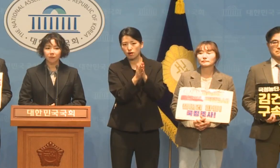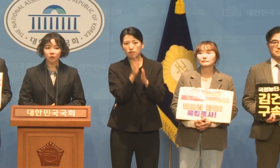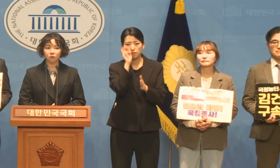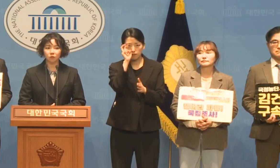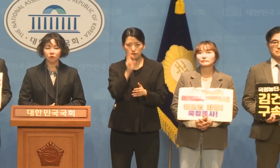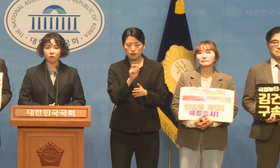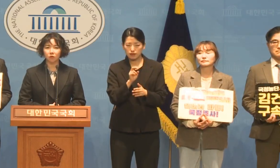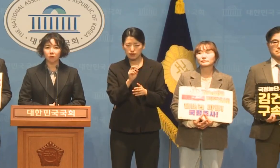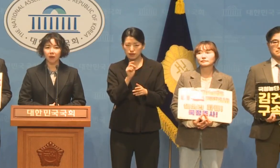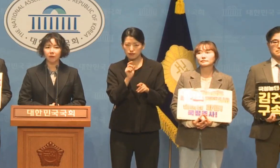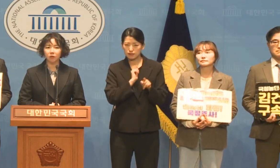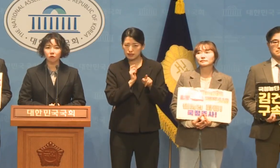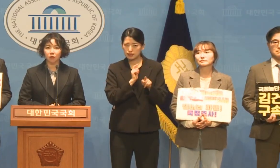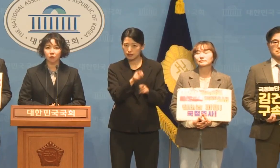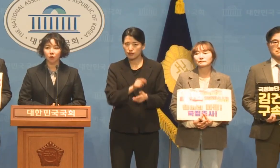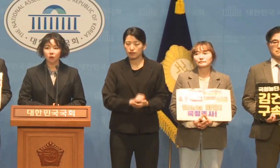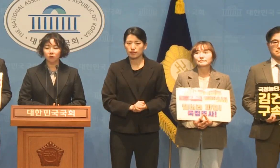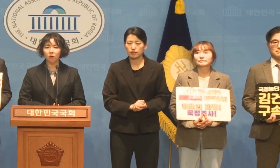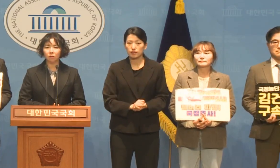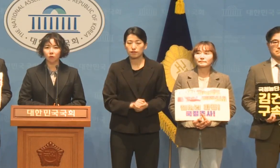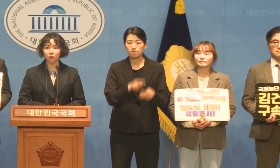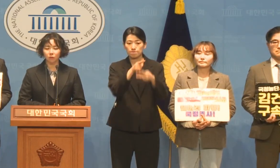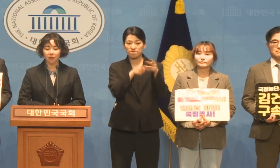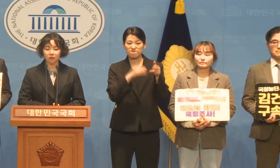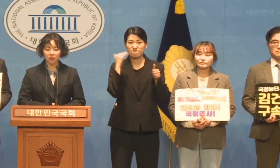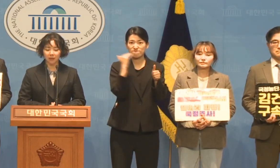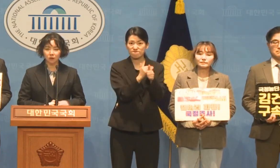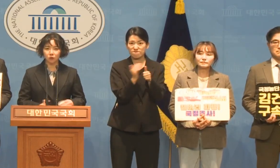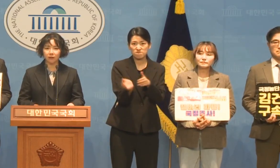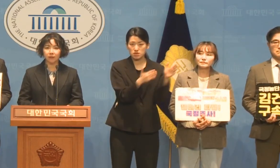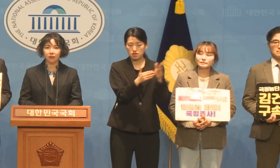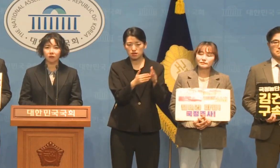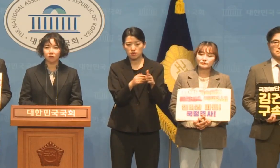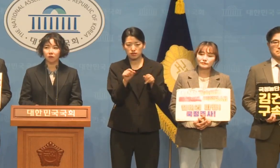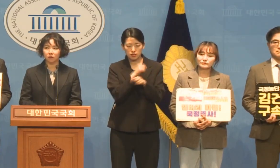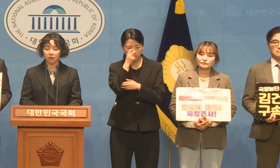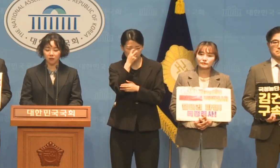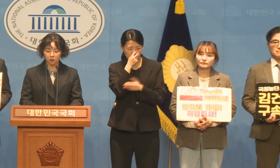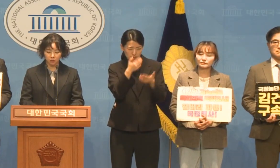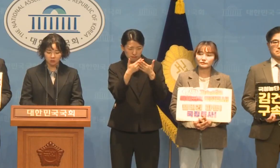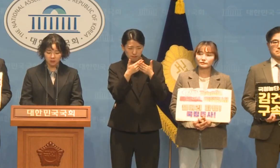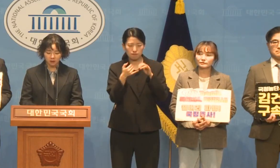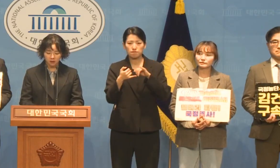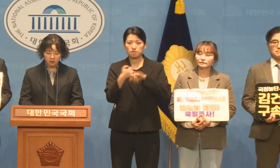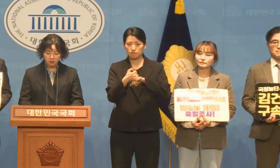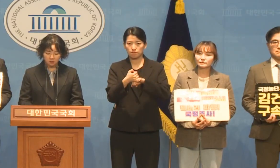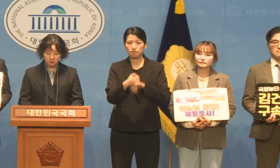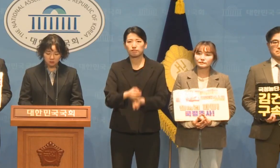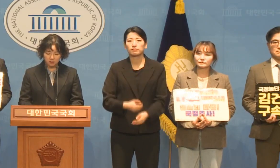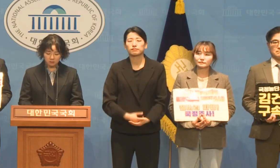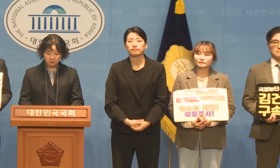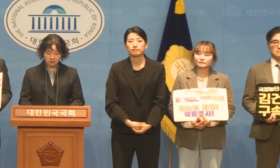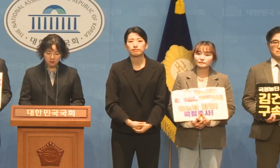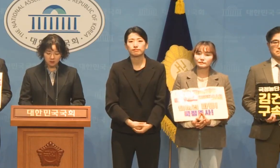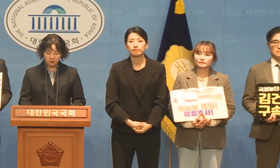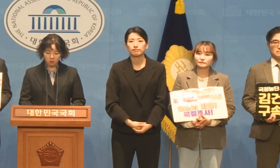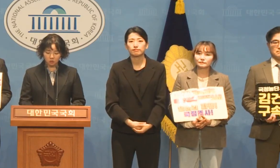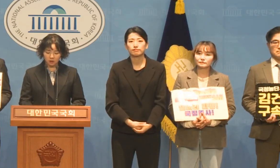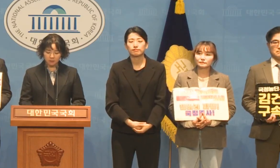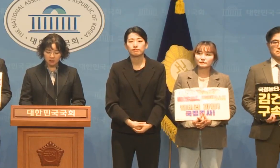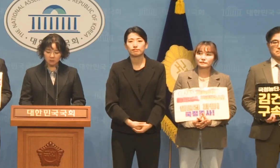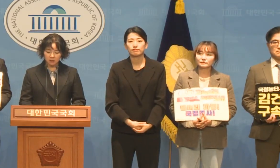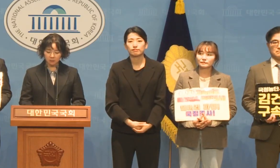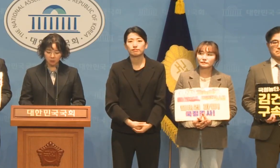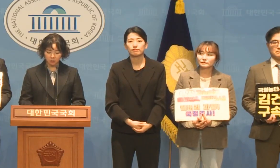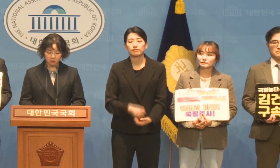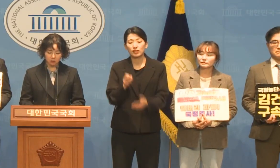생각하고 결국은 윤석열 파면 이후에도 특검으로 반드시 다 밝혀져야 한다 그렇게 생각하고 있습니다. 네, 그럼 다음은 여주